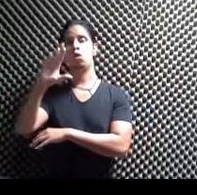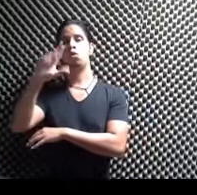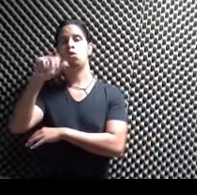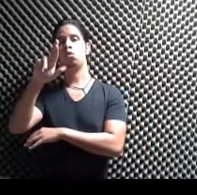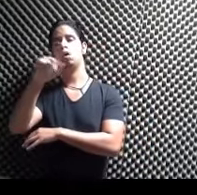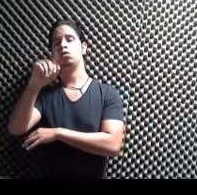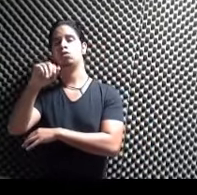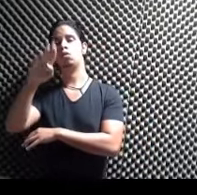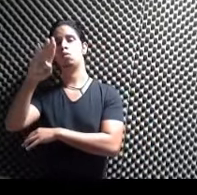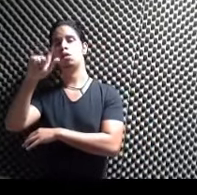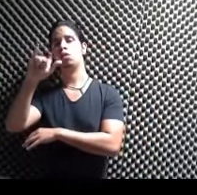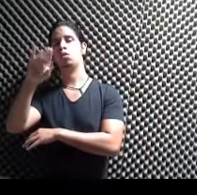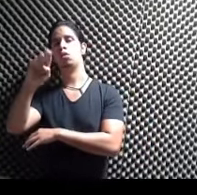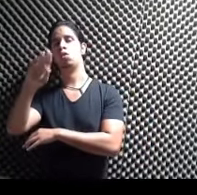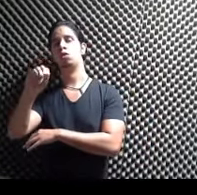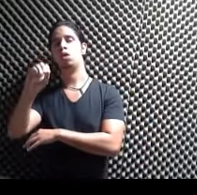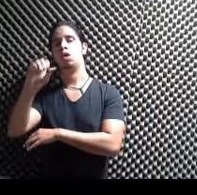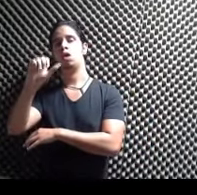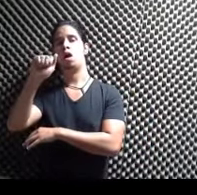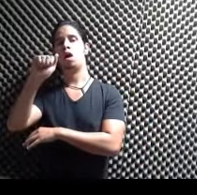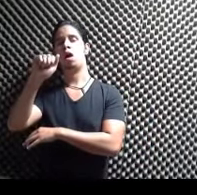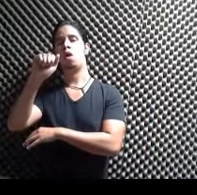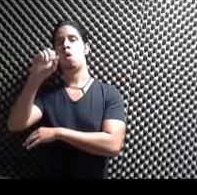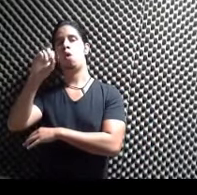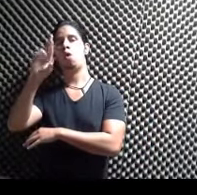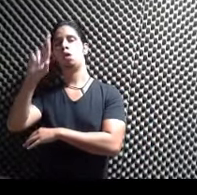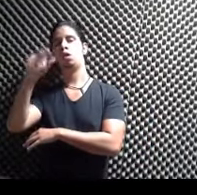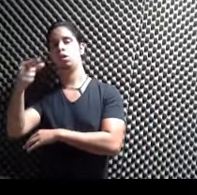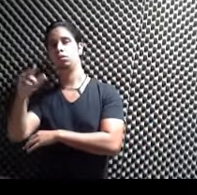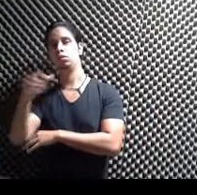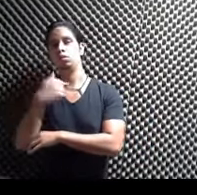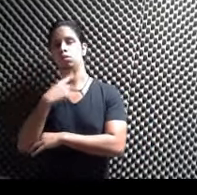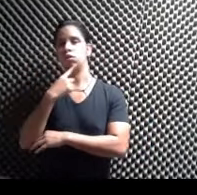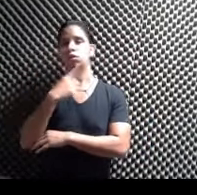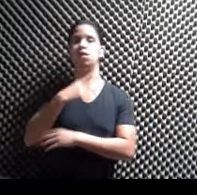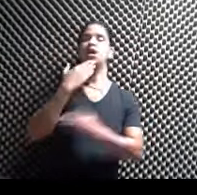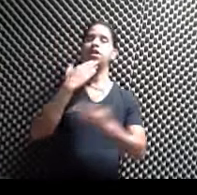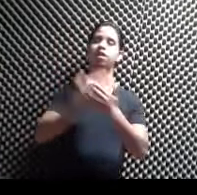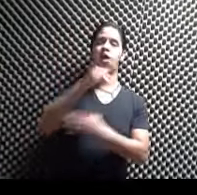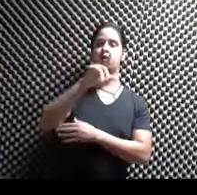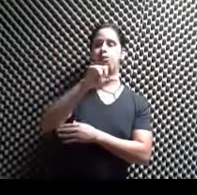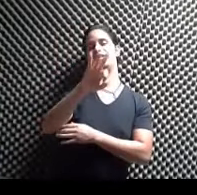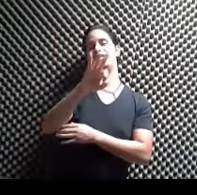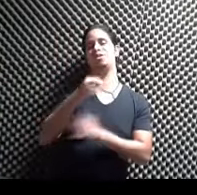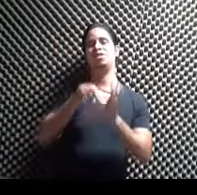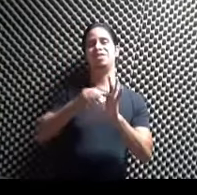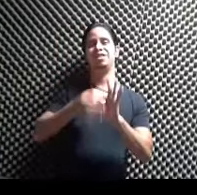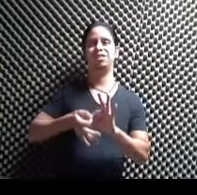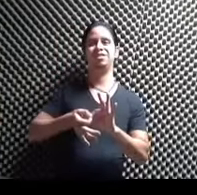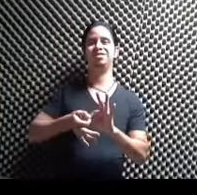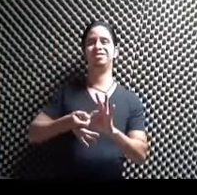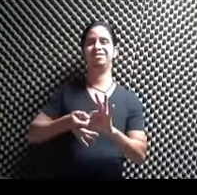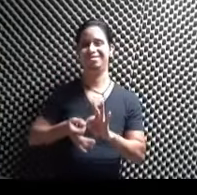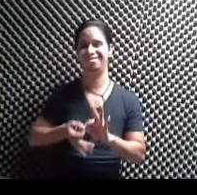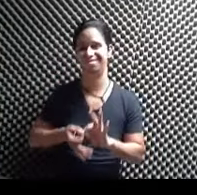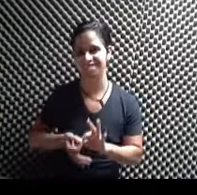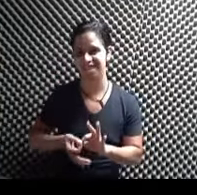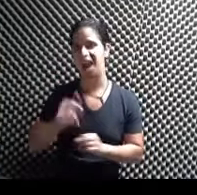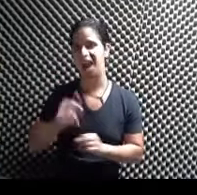Ese que les habló fue Joselo Arroyo y esta que te está hablando es Adriana Pantoja. Gracias, Joselo. En de nada, Adriana. Ah, el otro. Al tocayo,